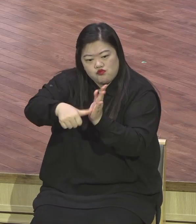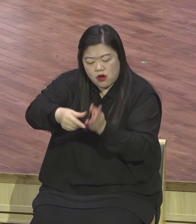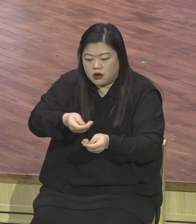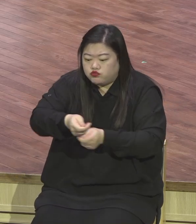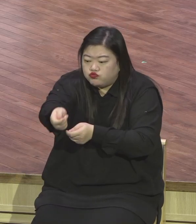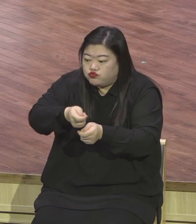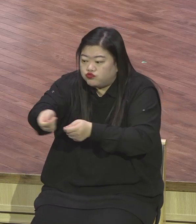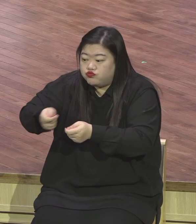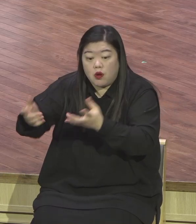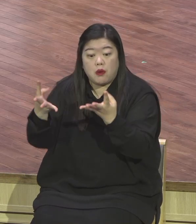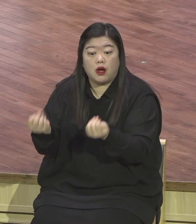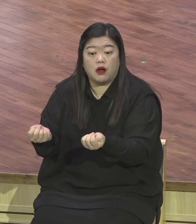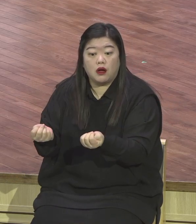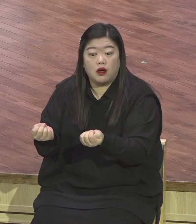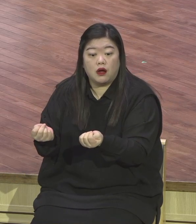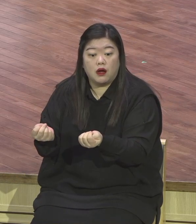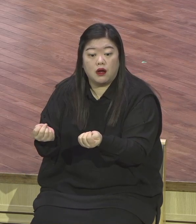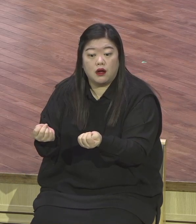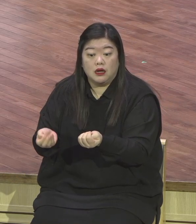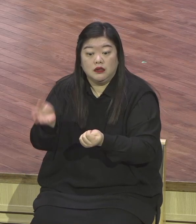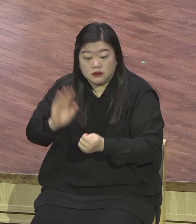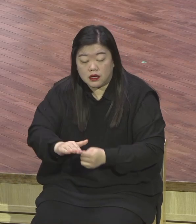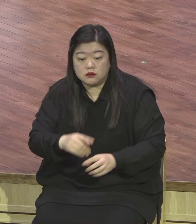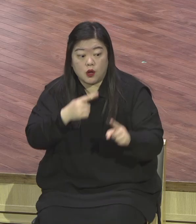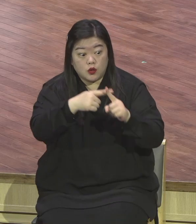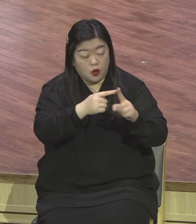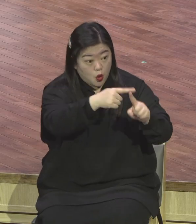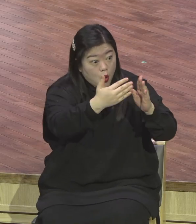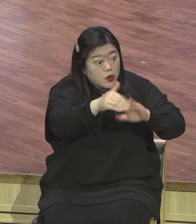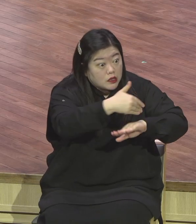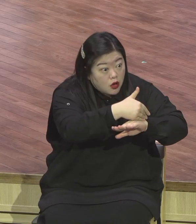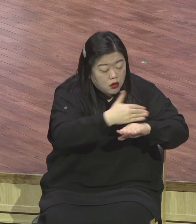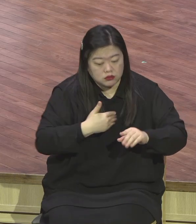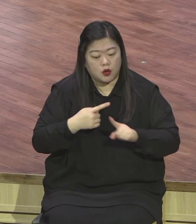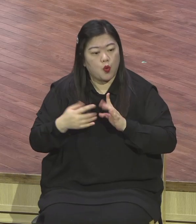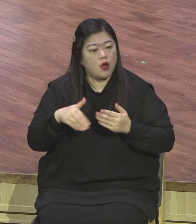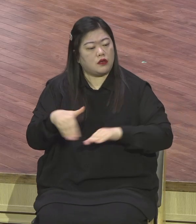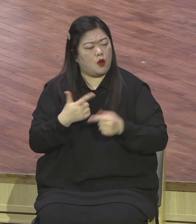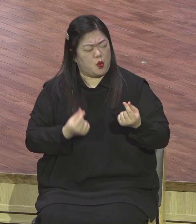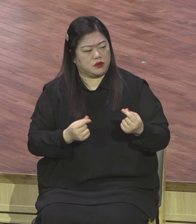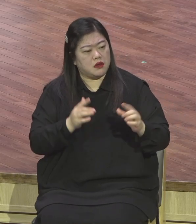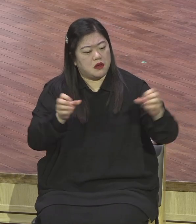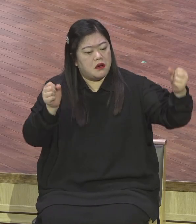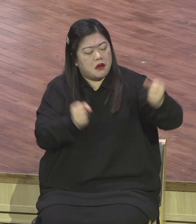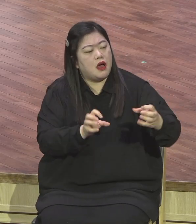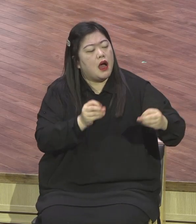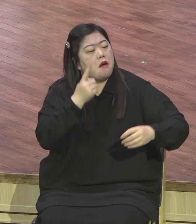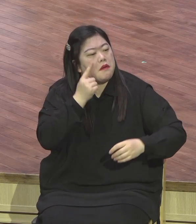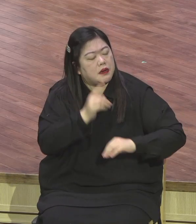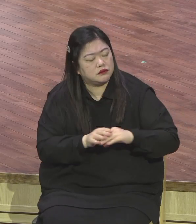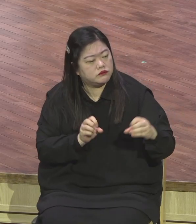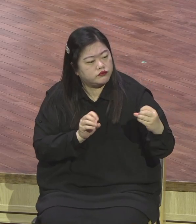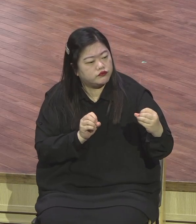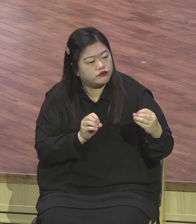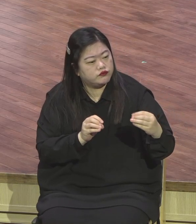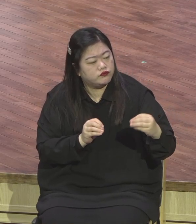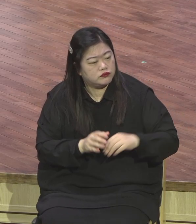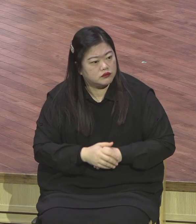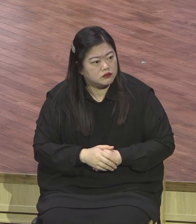다니고 나도 이 교회 다니는데 예수가 그리스도다 예수만 말하면 이상한 눈치를 쳐다봐요 다른 것도 많은데